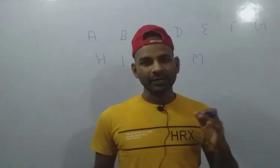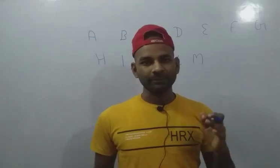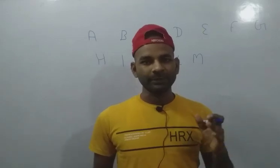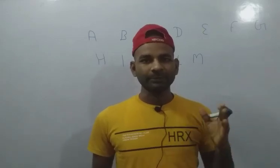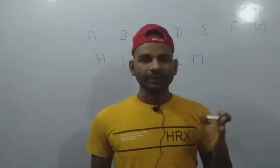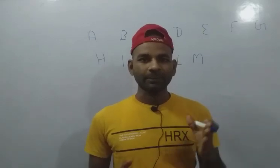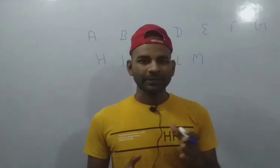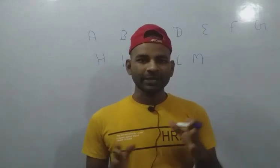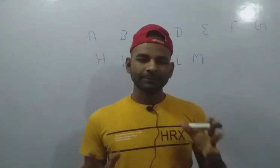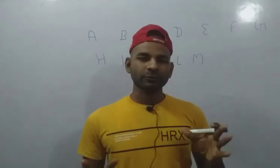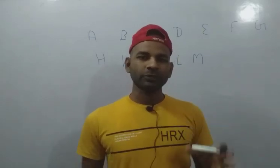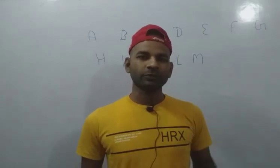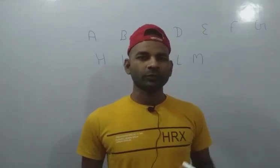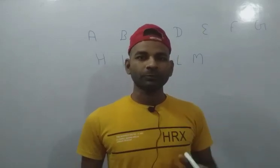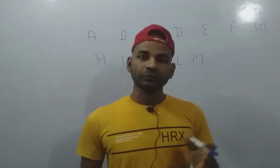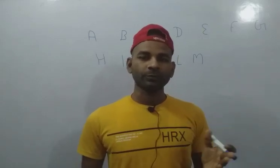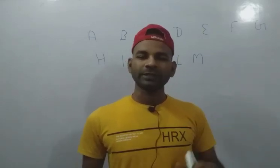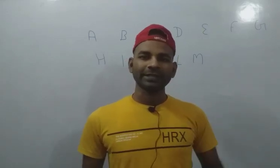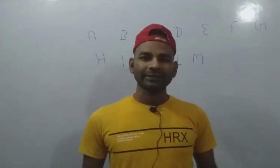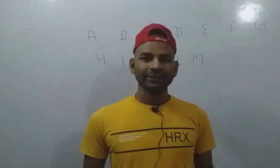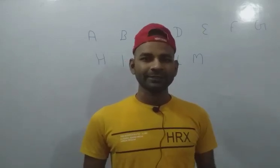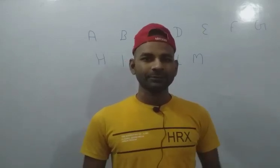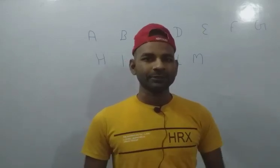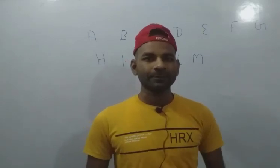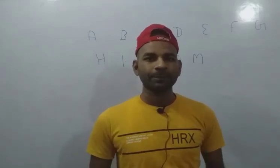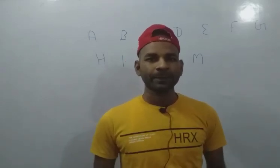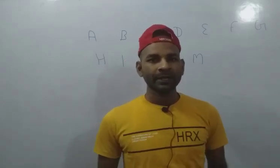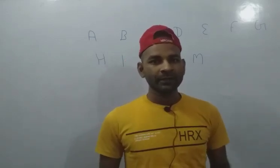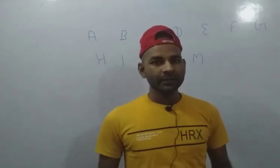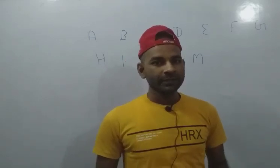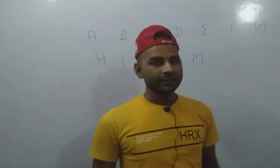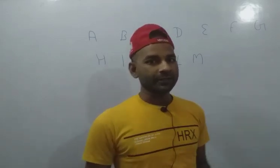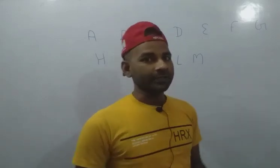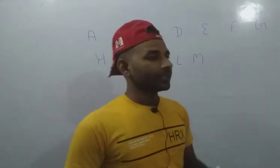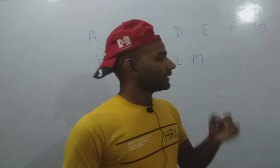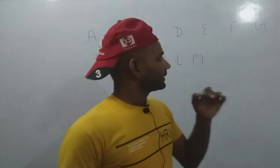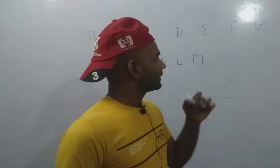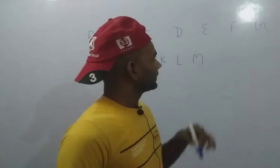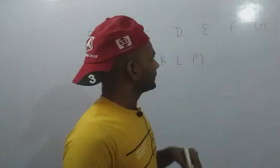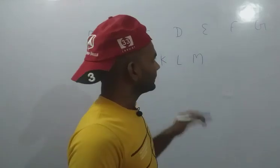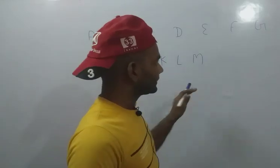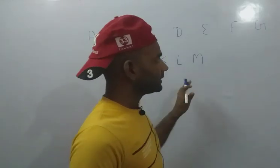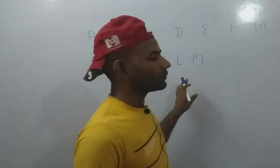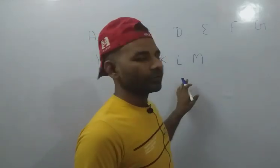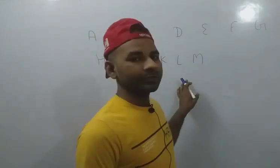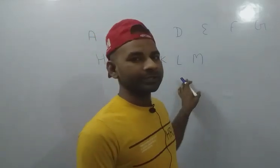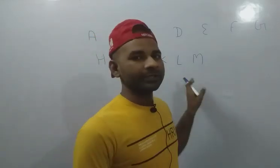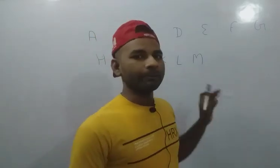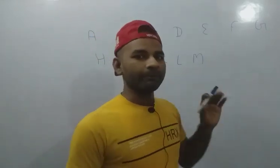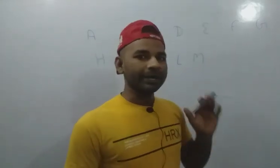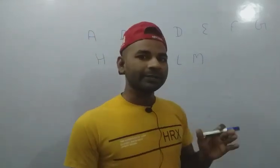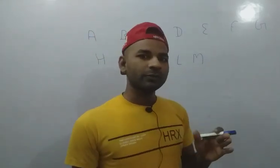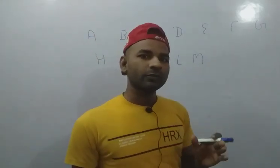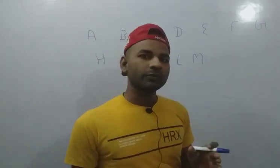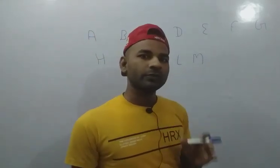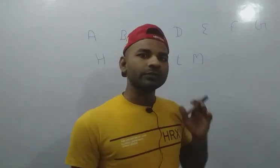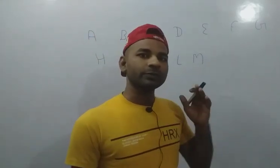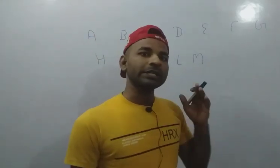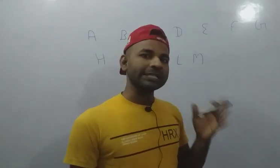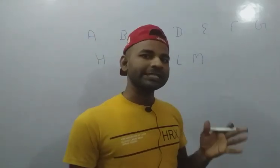भी आपके आसपास कोई हो तो आप उसको भी सिखा सकते हैं सब चीज़ें। देखिए, इसी को जैसे बहरे लोगों को जो इंग्लिश सिखाई